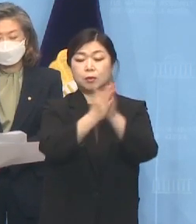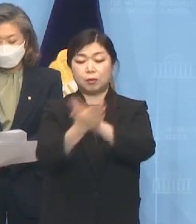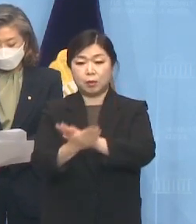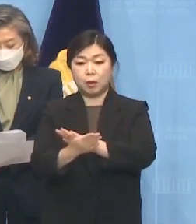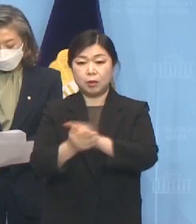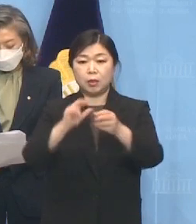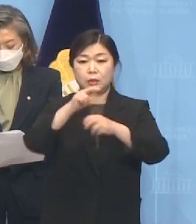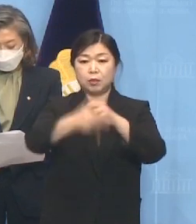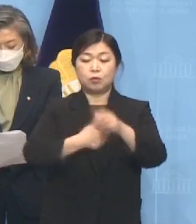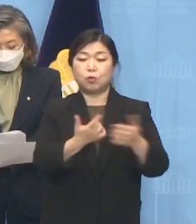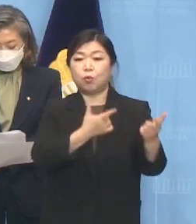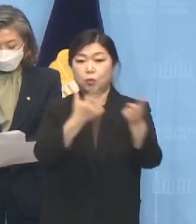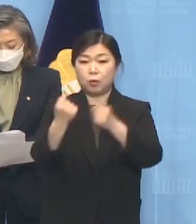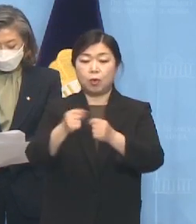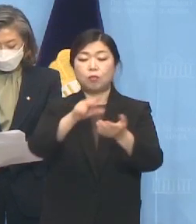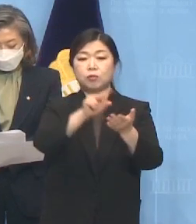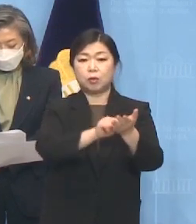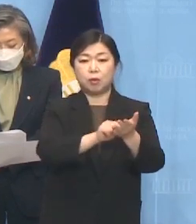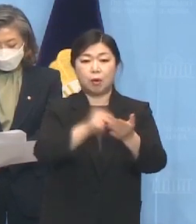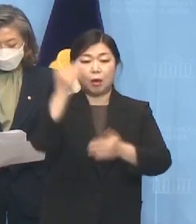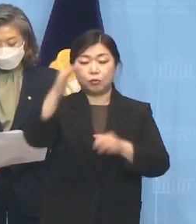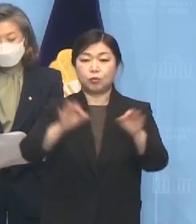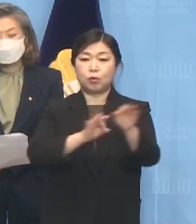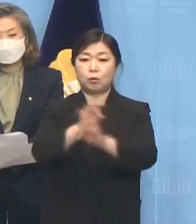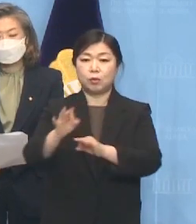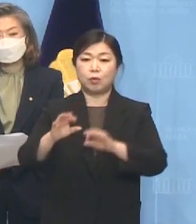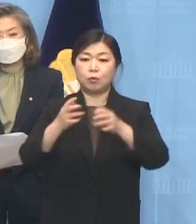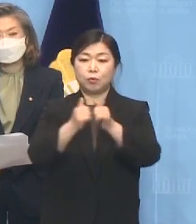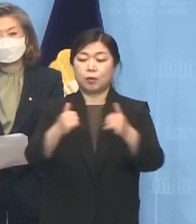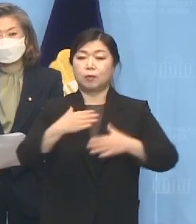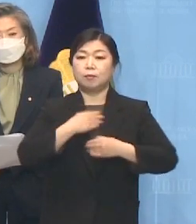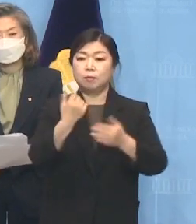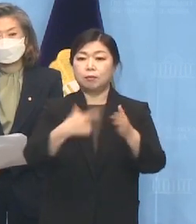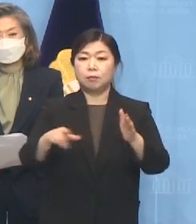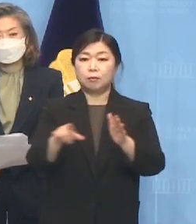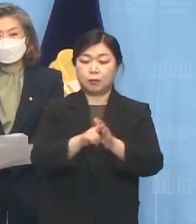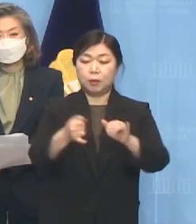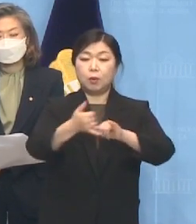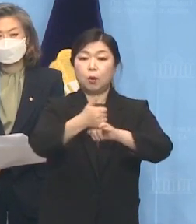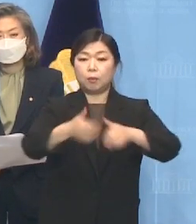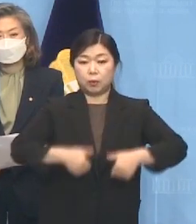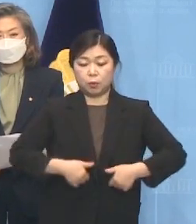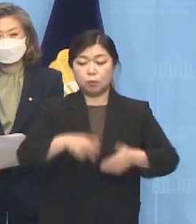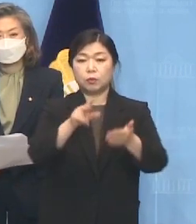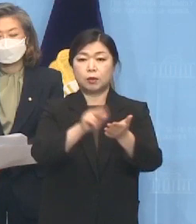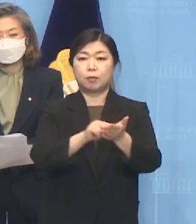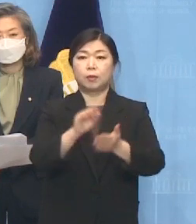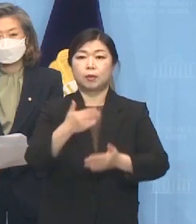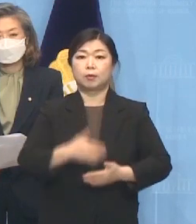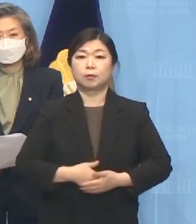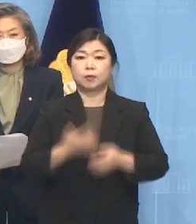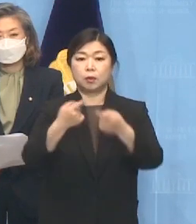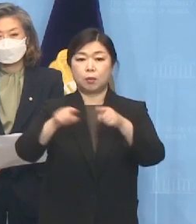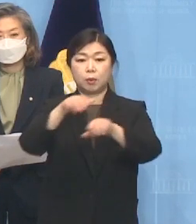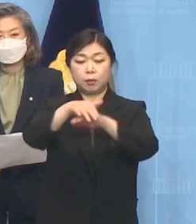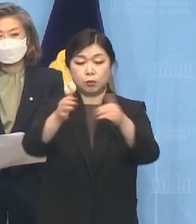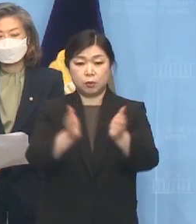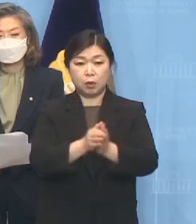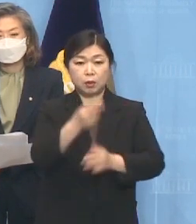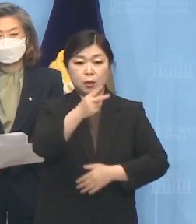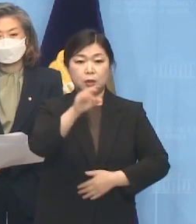공통의 숙제 이자 한국 경제와 국민 안전을 위한 필수 과제당 더불어 민주당